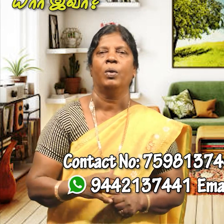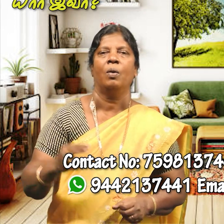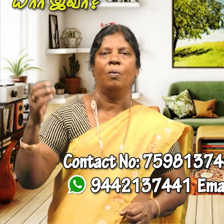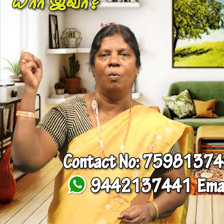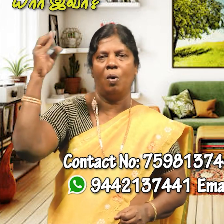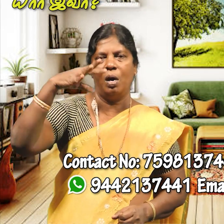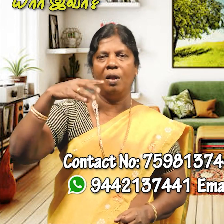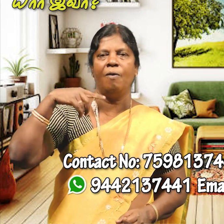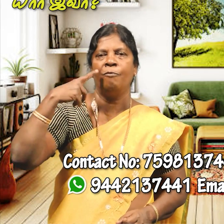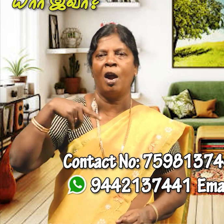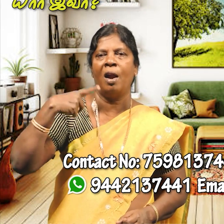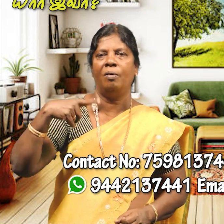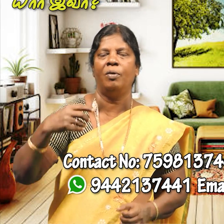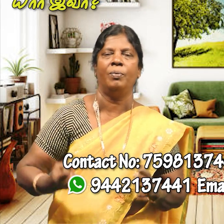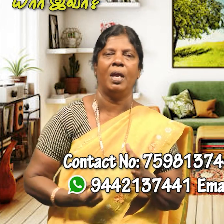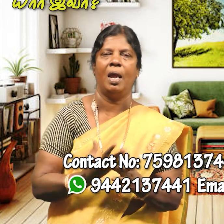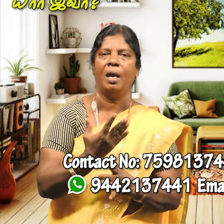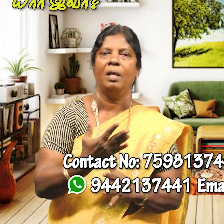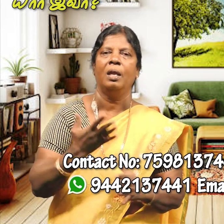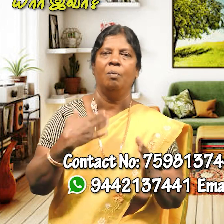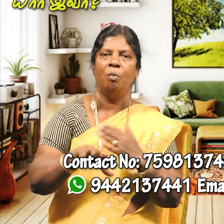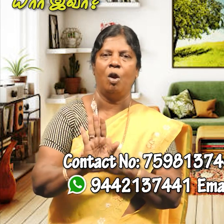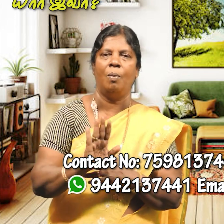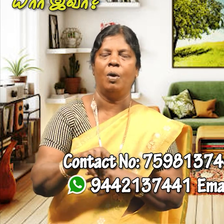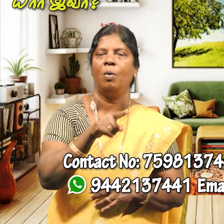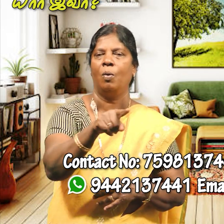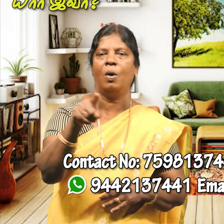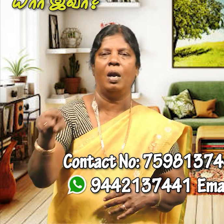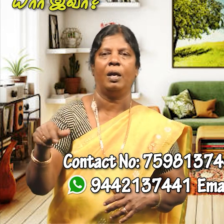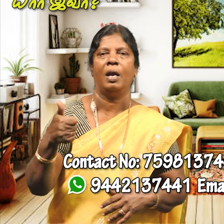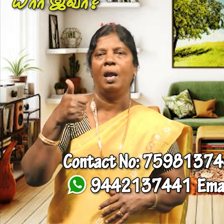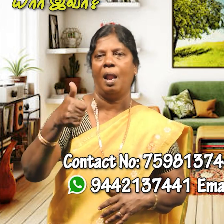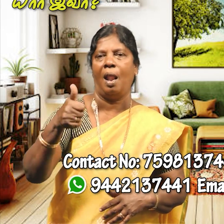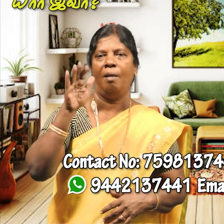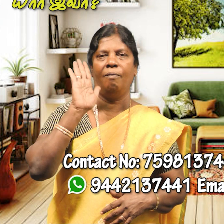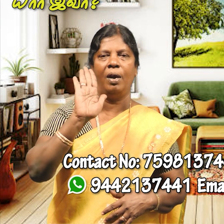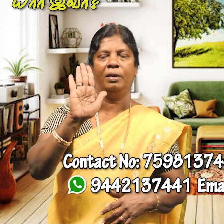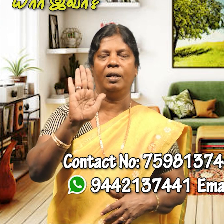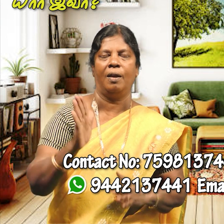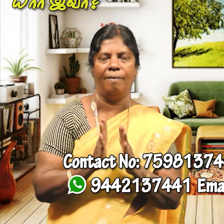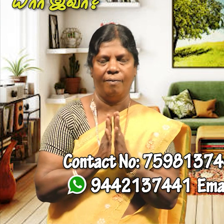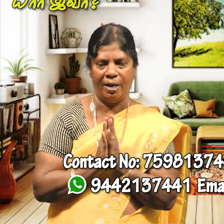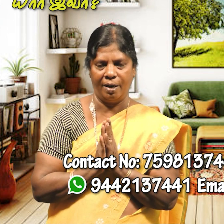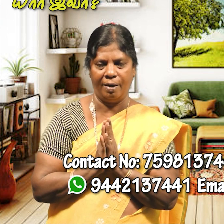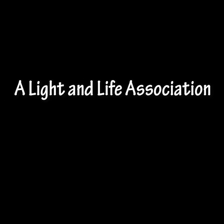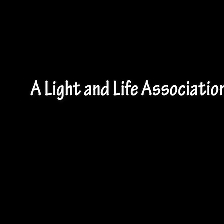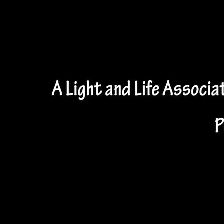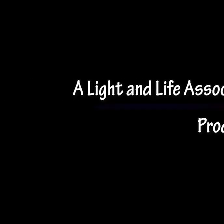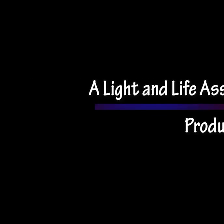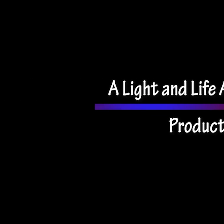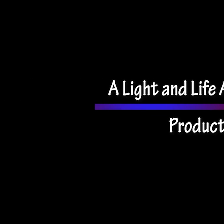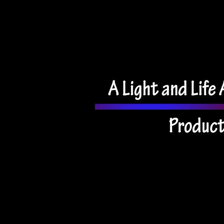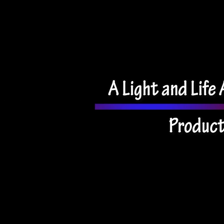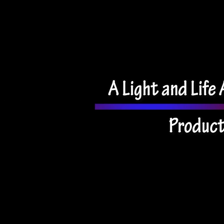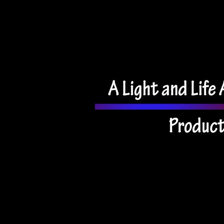நிரப்புவதாக. ஒளியும் வாழ்வும் இயக்கம் சார்பாக உங்களுக்கு எங்கள் வாழ்த்துக்கள். வணக்கம்.